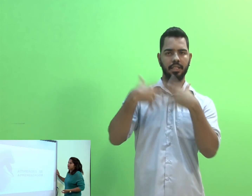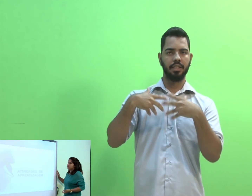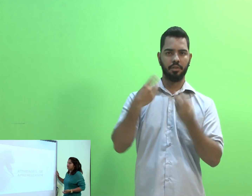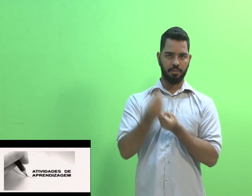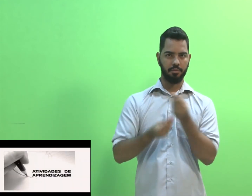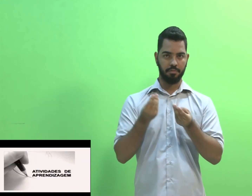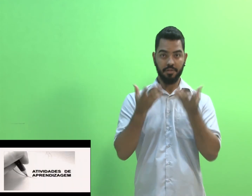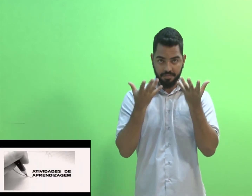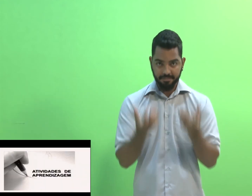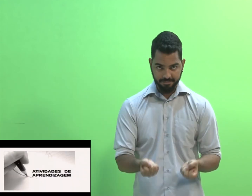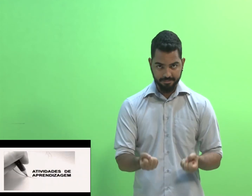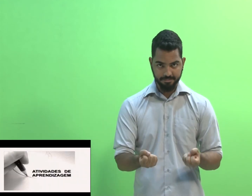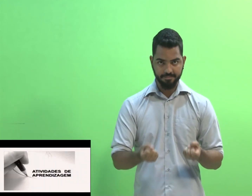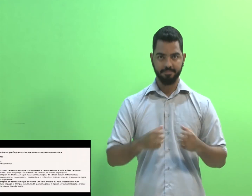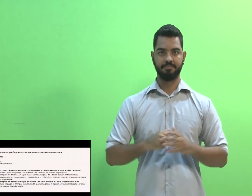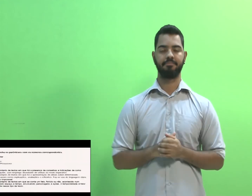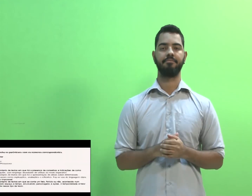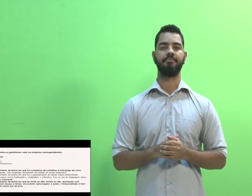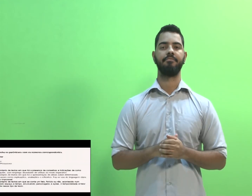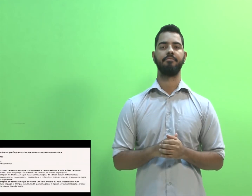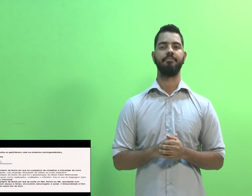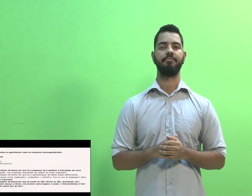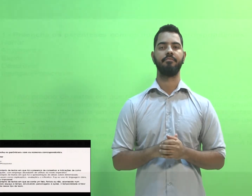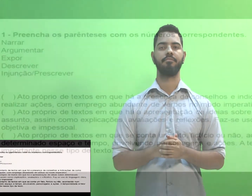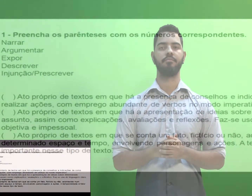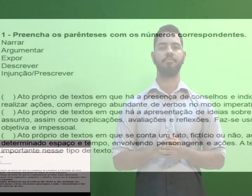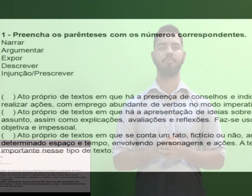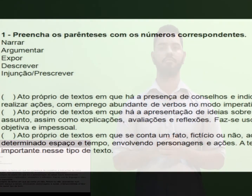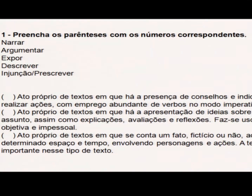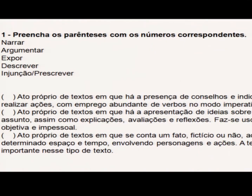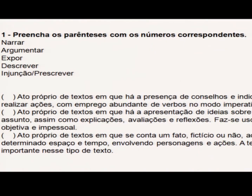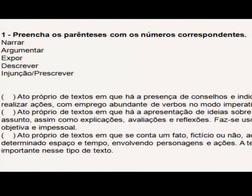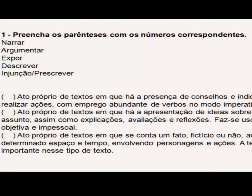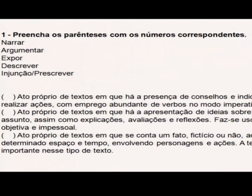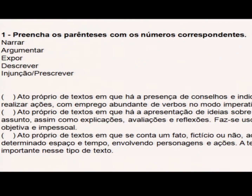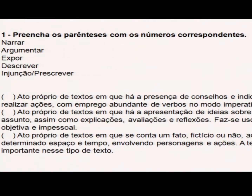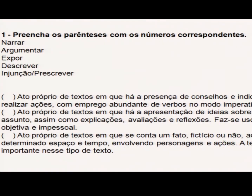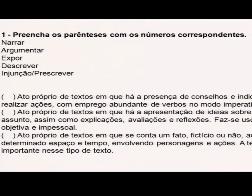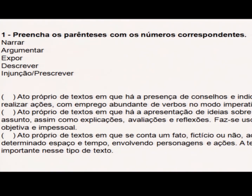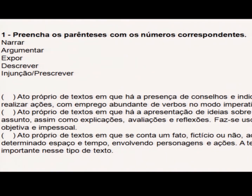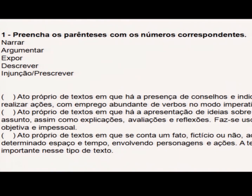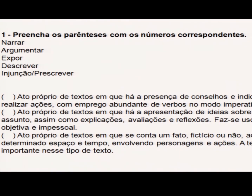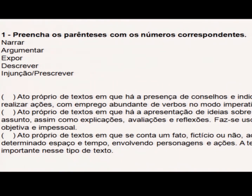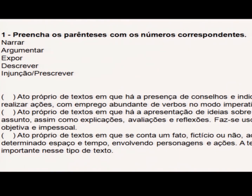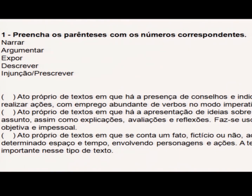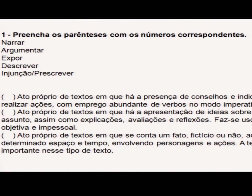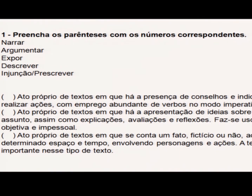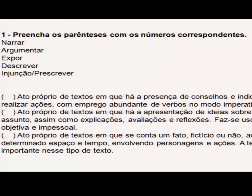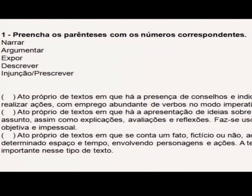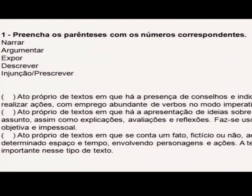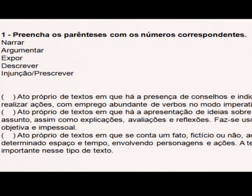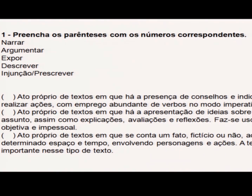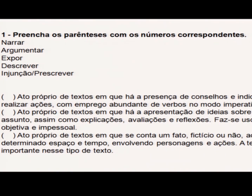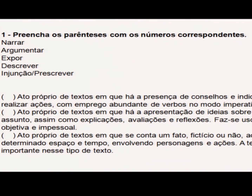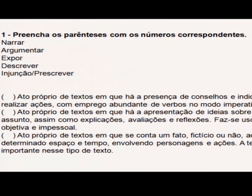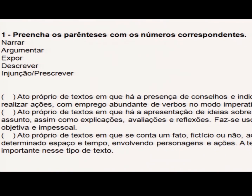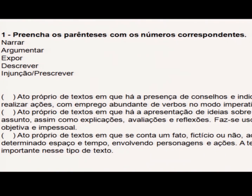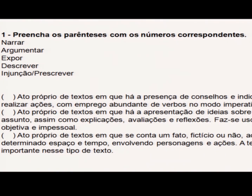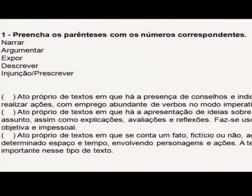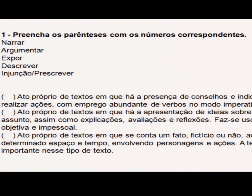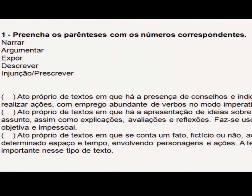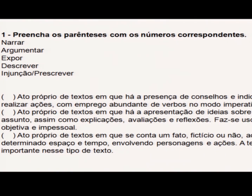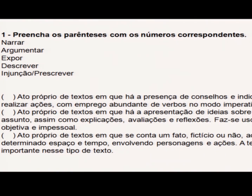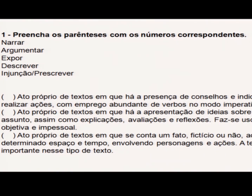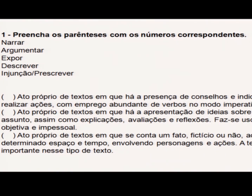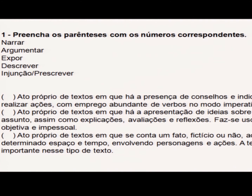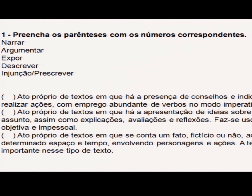Então vamos lá. Número 1. Preencha os parênteses com os